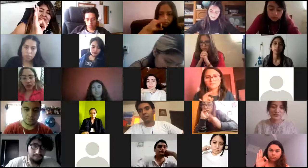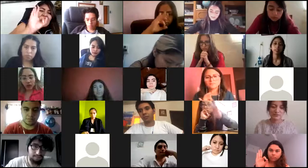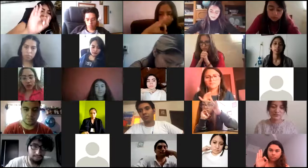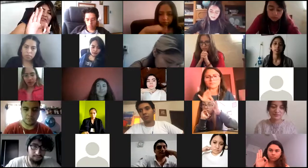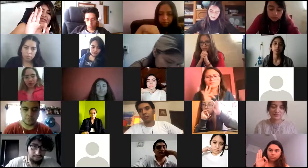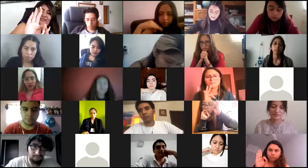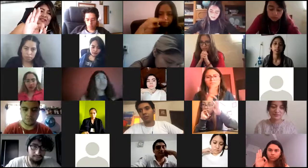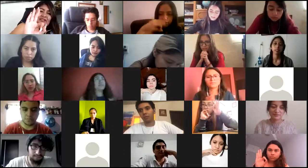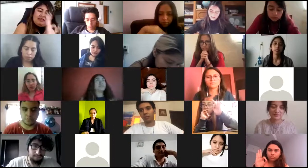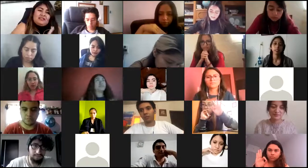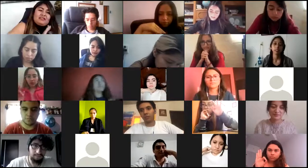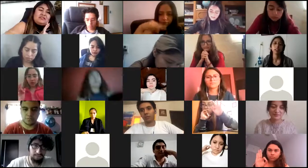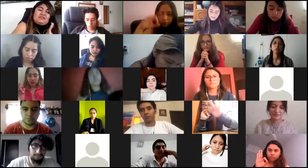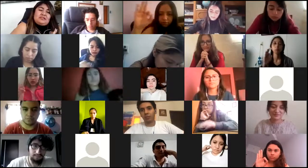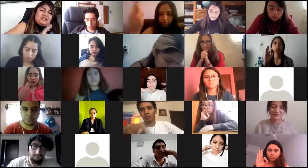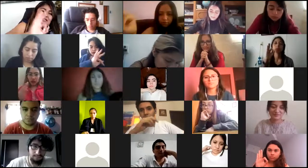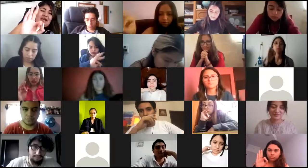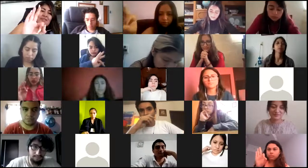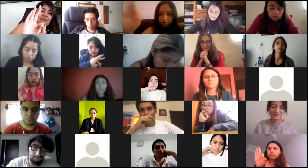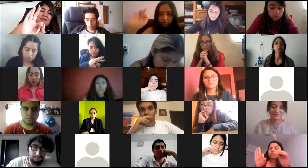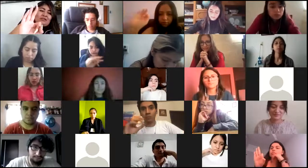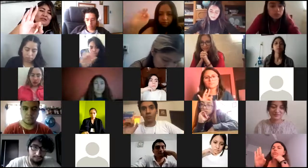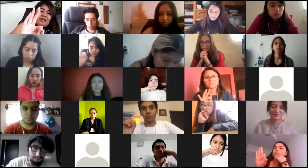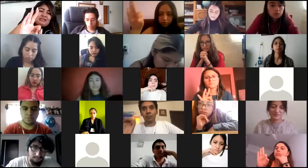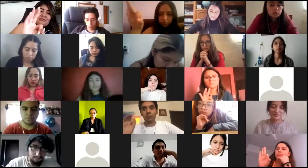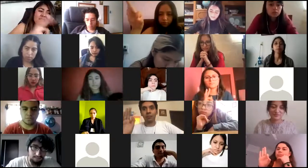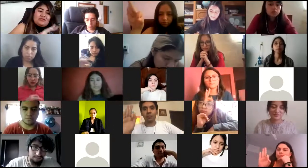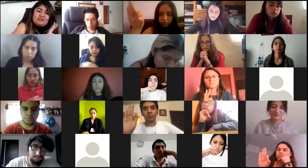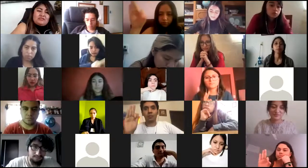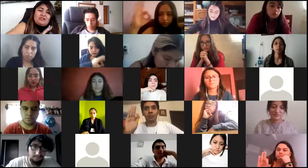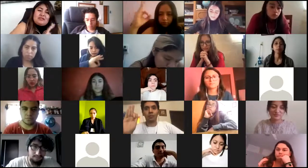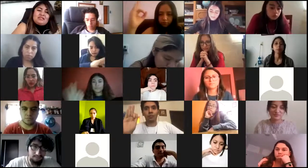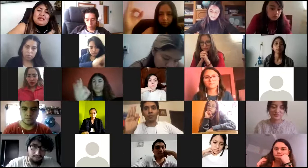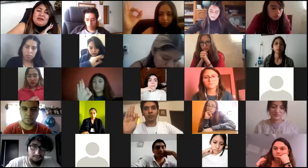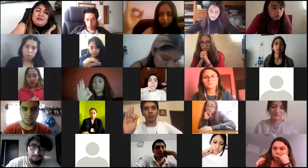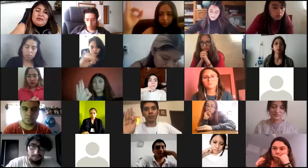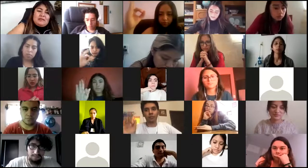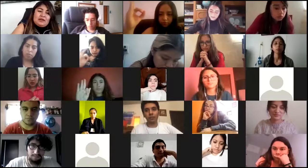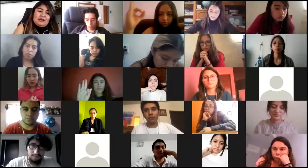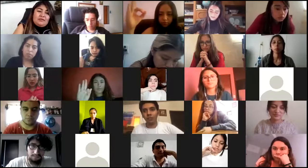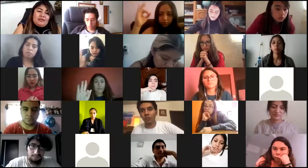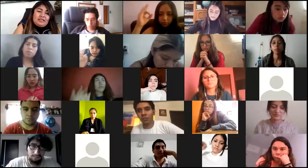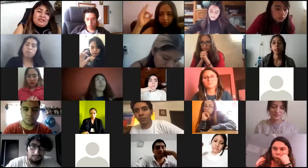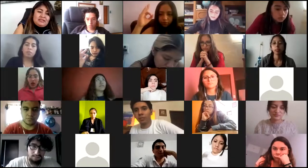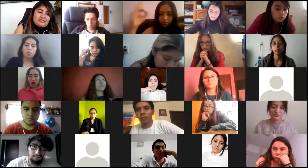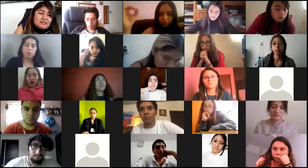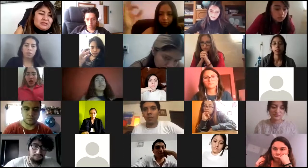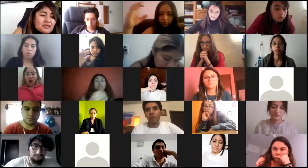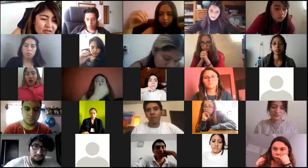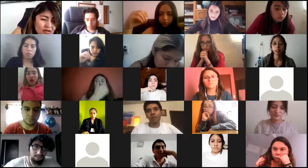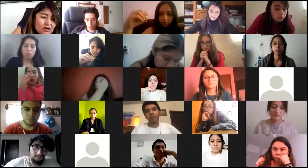si es de lado o de frente. De todas maneras, cambia al momento de que realizamos la configuración de alguna seña. Por ejemplo,